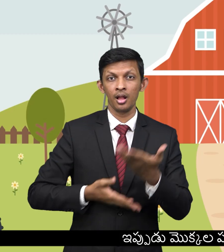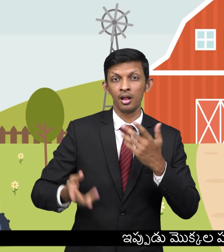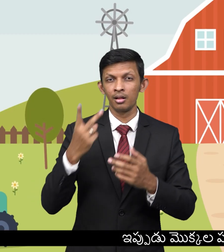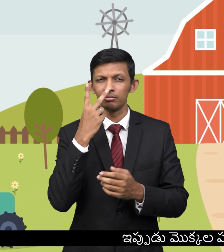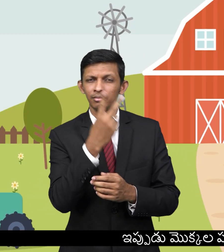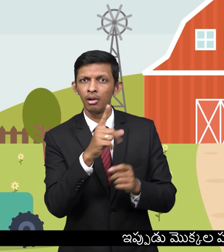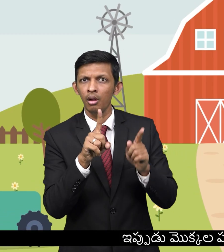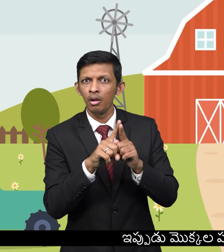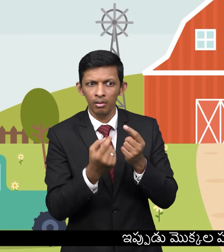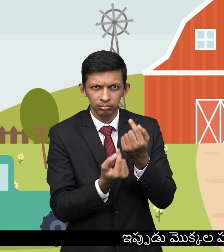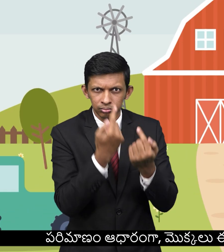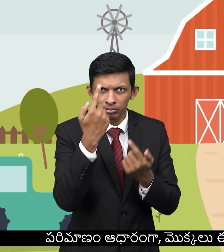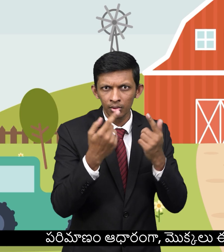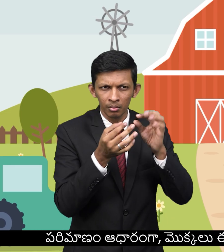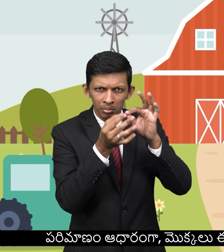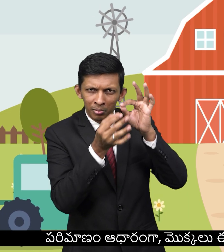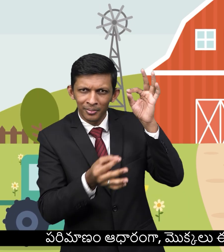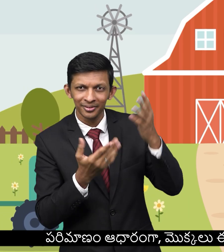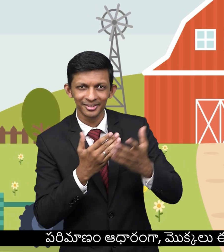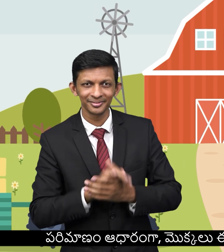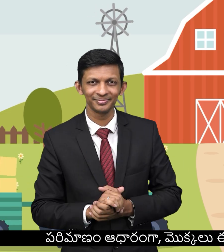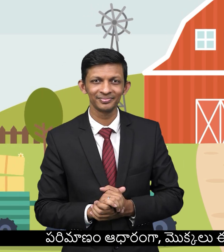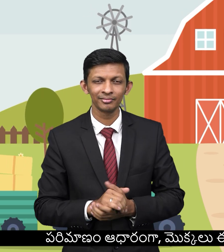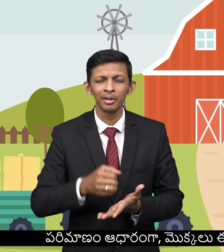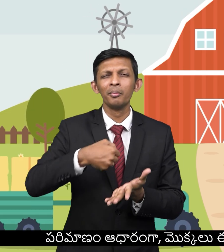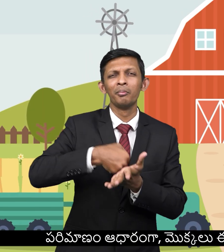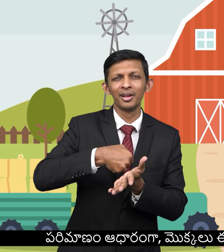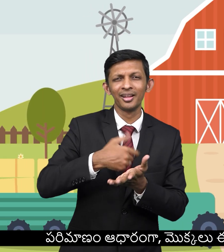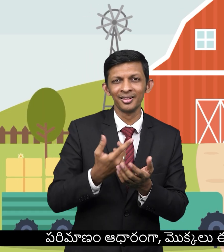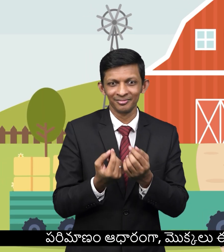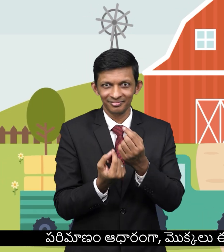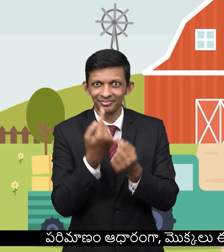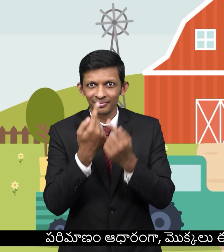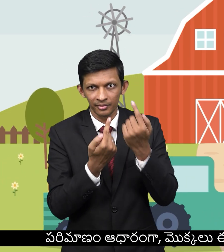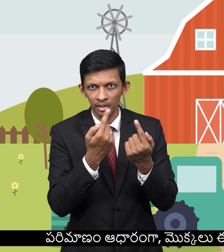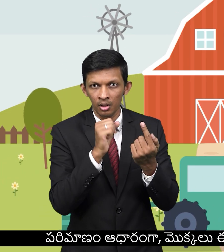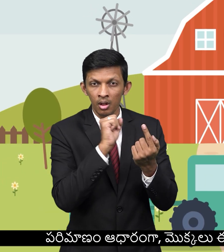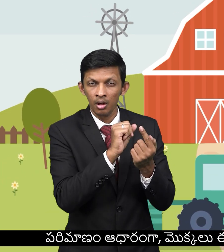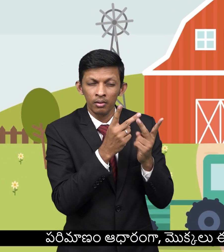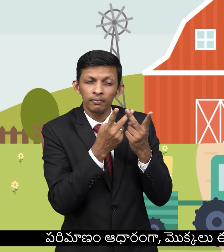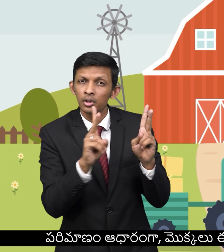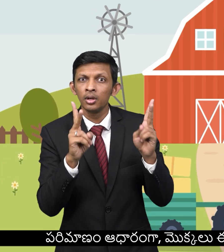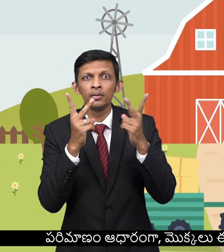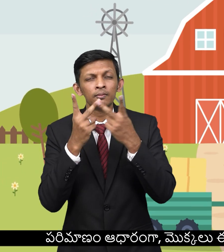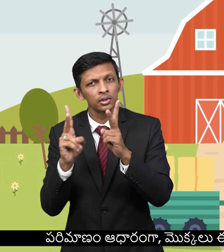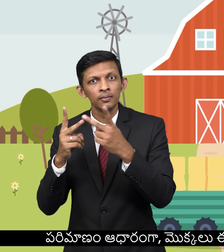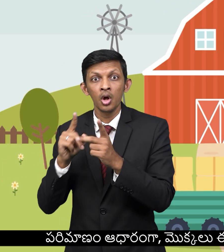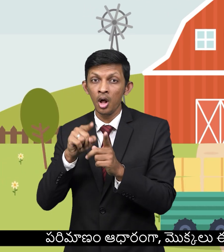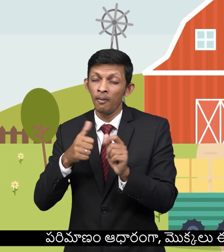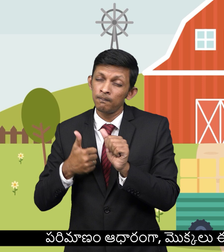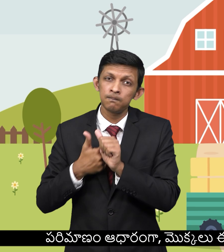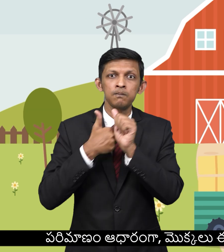ఇప్పుడు మొక్కల పరిమాణాన్ని చూద్దాం. పరిమాణం ఆధారంగా మొక్కలు ఈ క్రింది రకాలుగా విభజించబడ్డాయి.